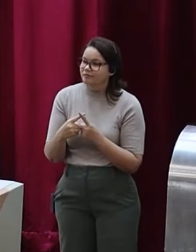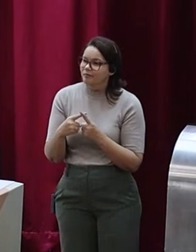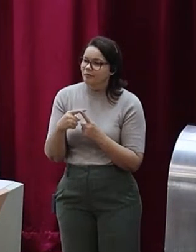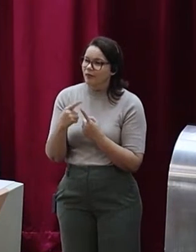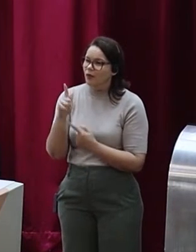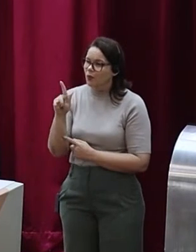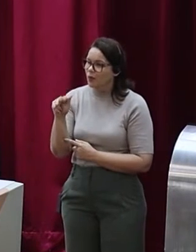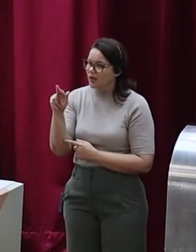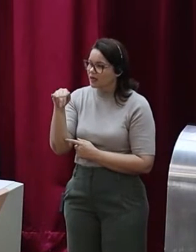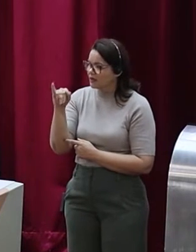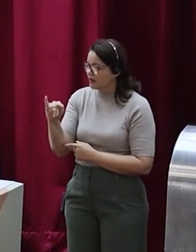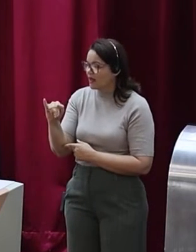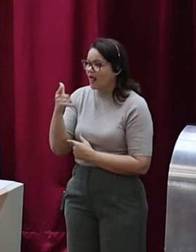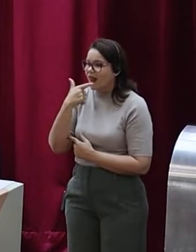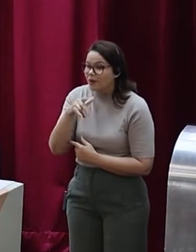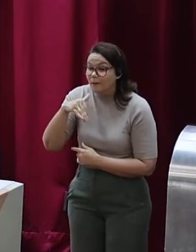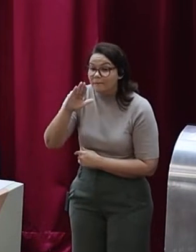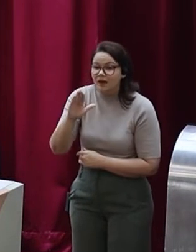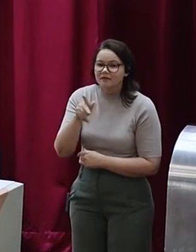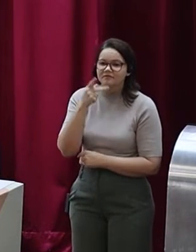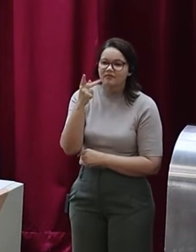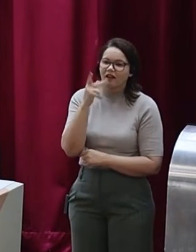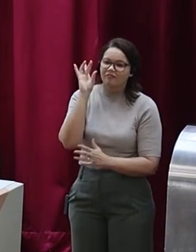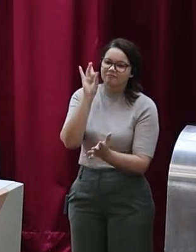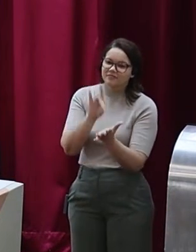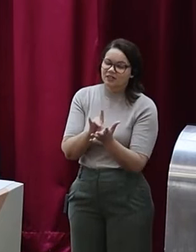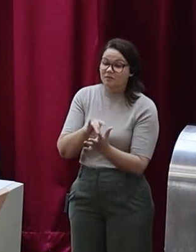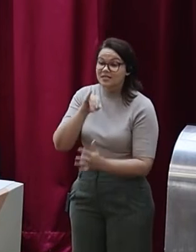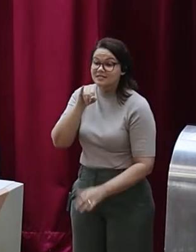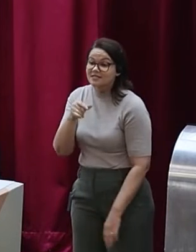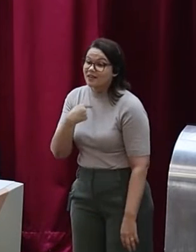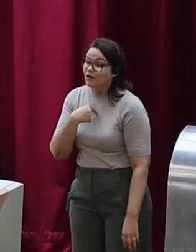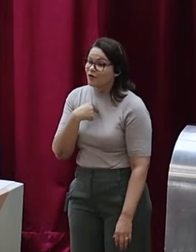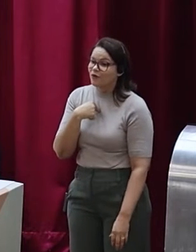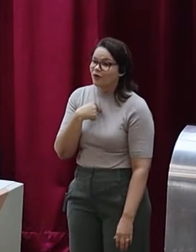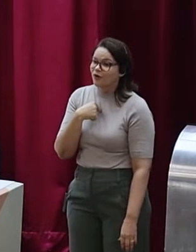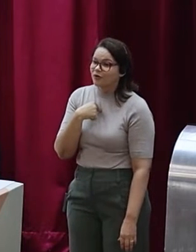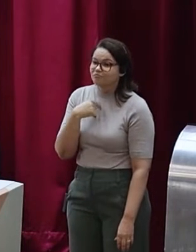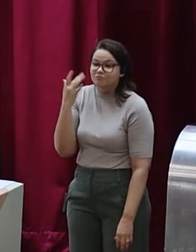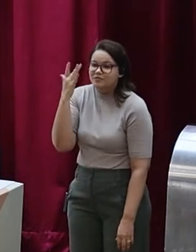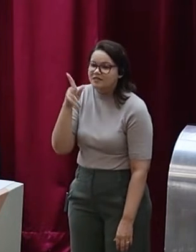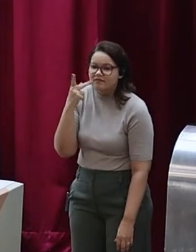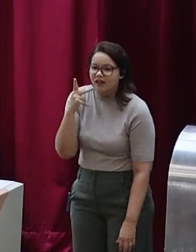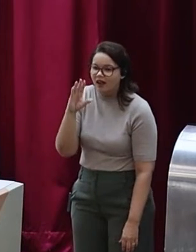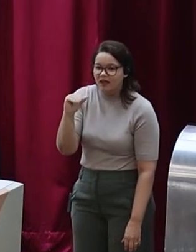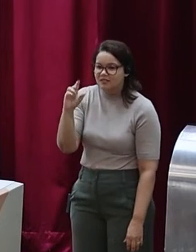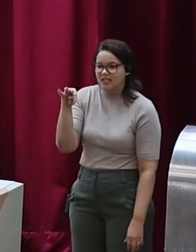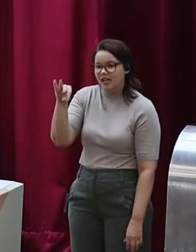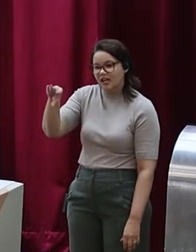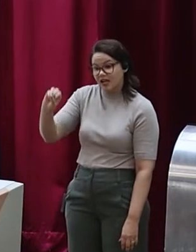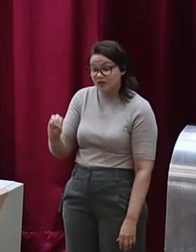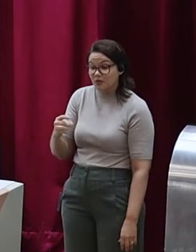oficial, 5 minutos, gracias. Si yo no hablo castellano, no ingreso a la universidad. Yo soy profesor de la Universidad